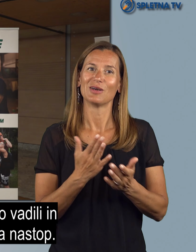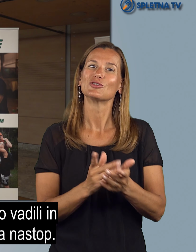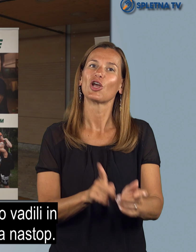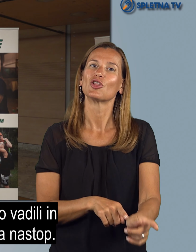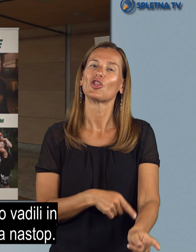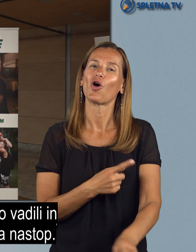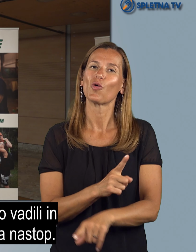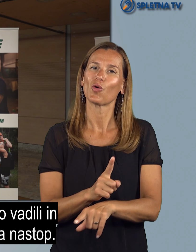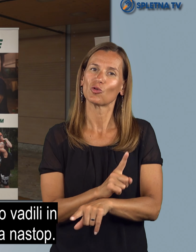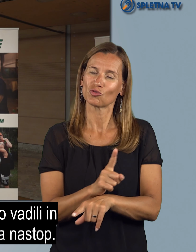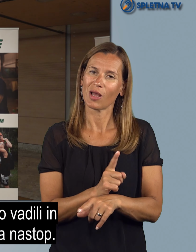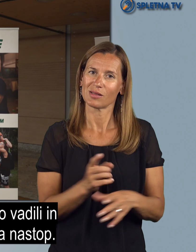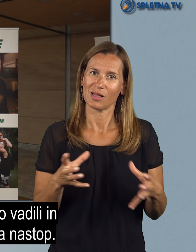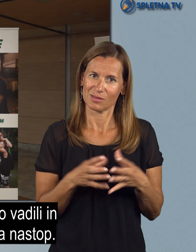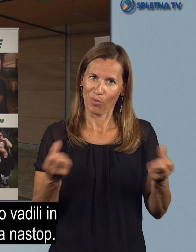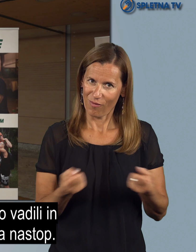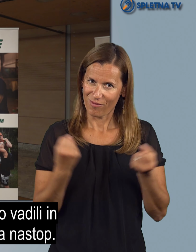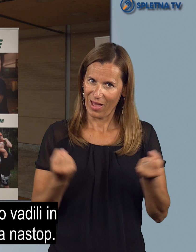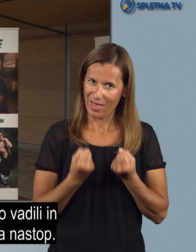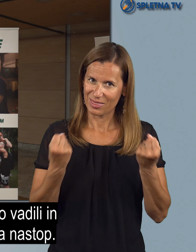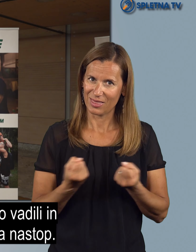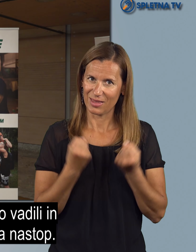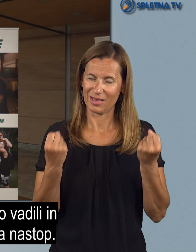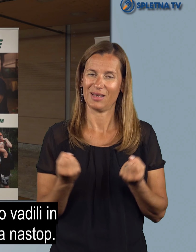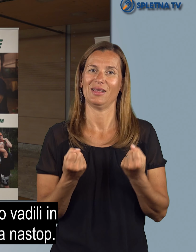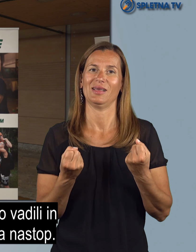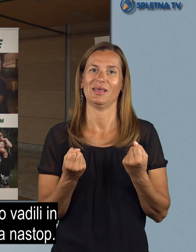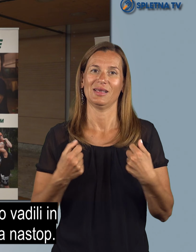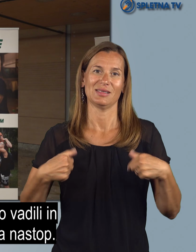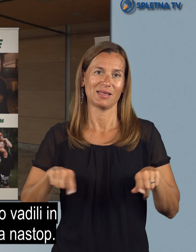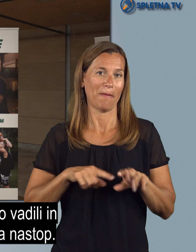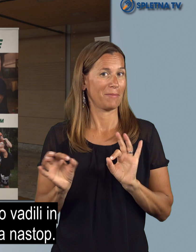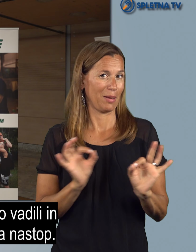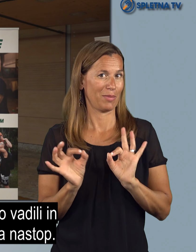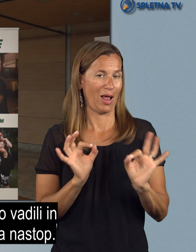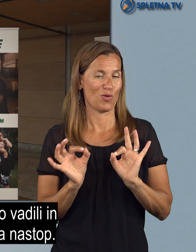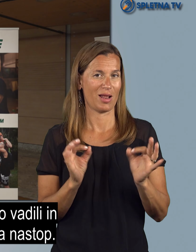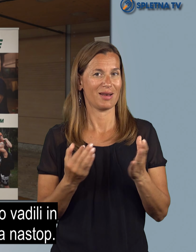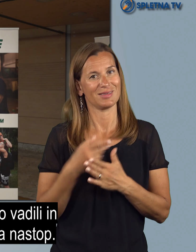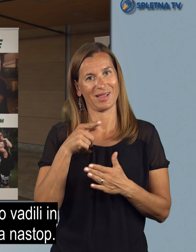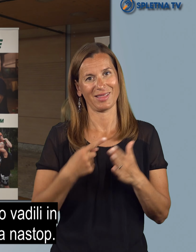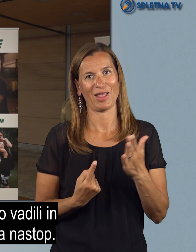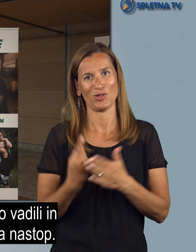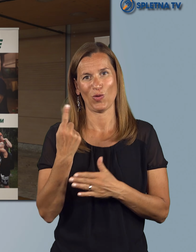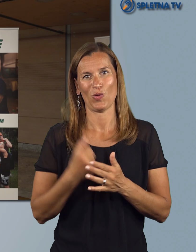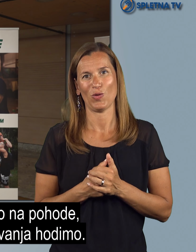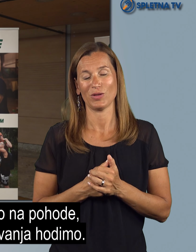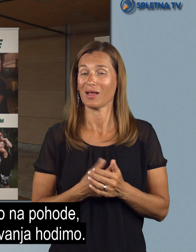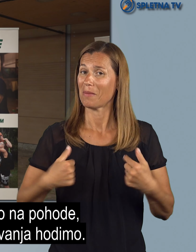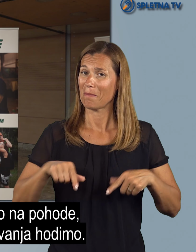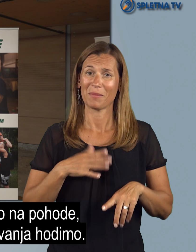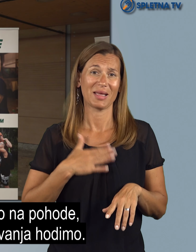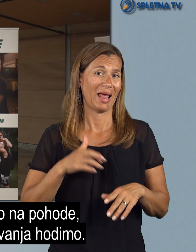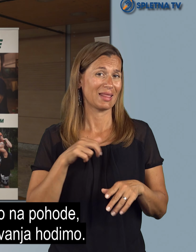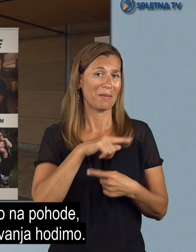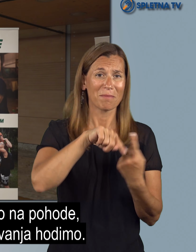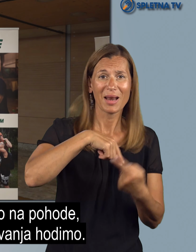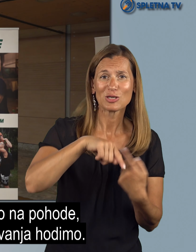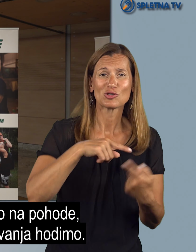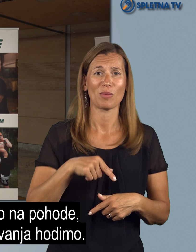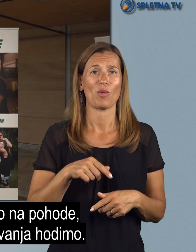dolgo časa smo vadili in se pripravljali za ta nastop. Radi